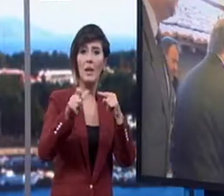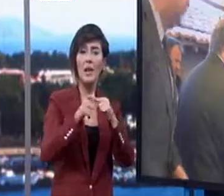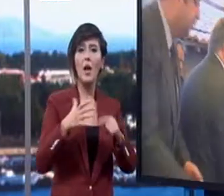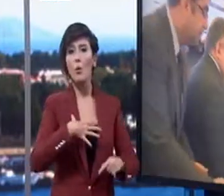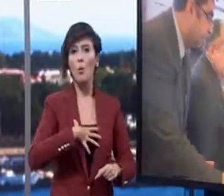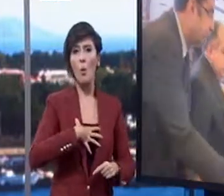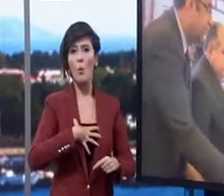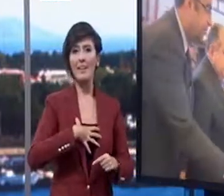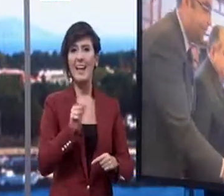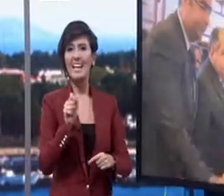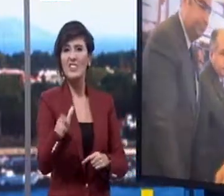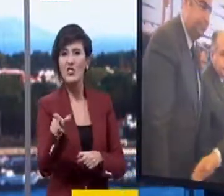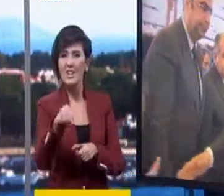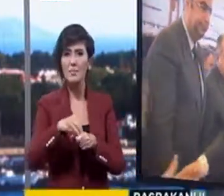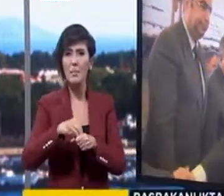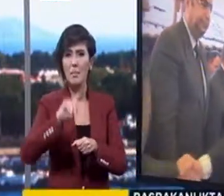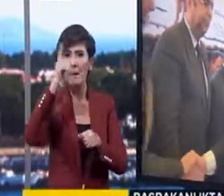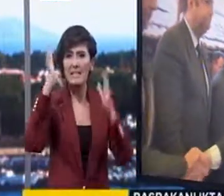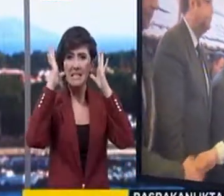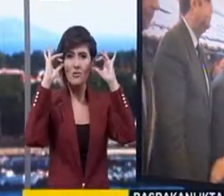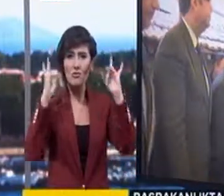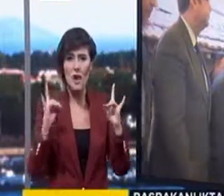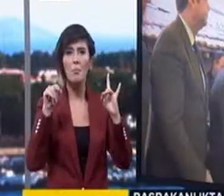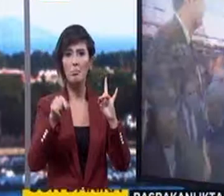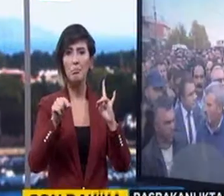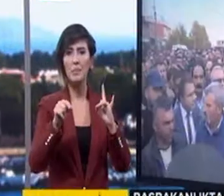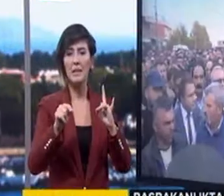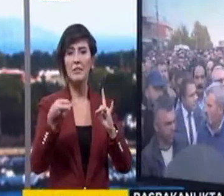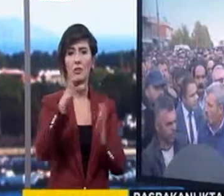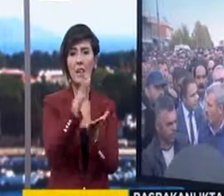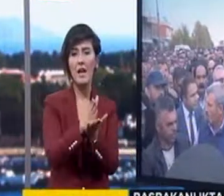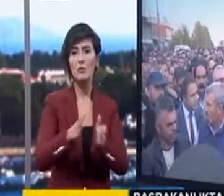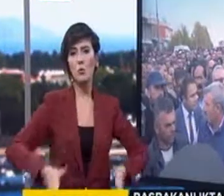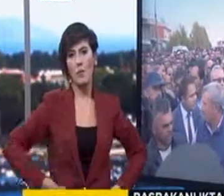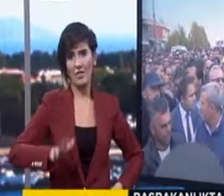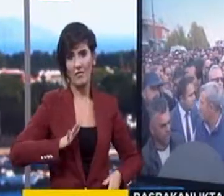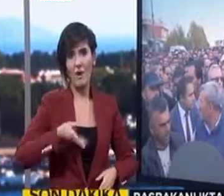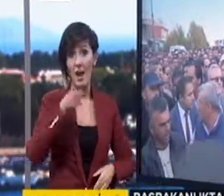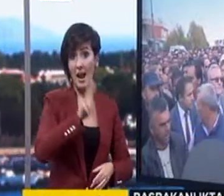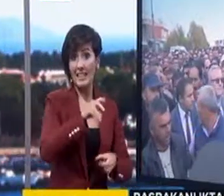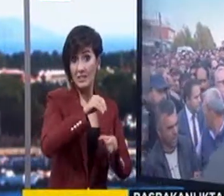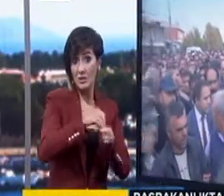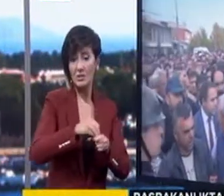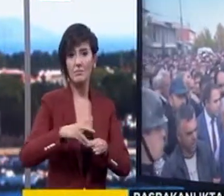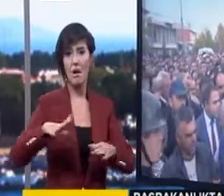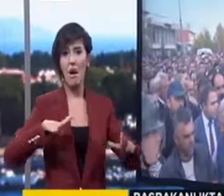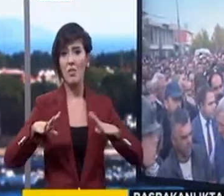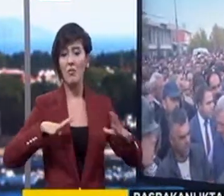ilçesi Gökpınar Merkez Camii'nde cenaze töreni düzenlendi. Şehit Er Ramazan Köse için de Artvin'in Borçka